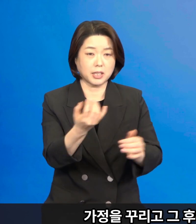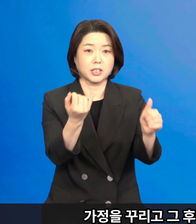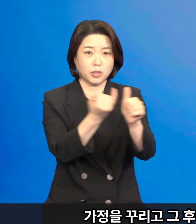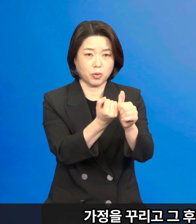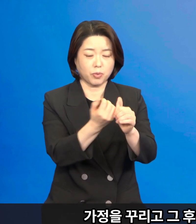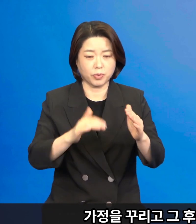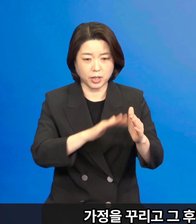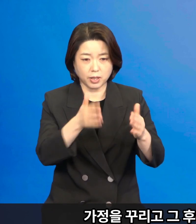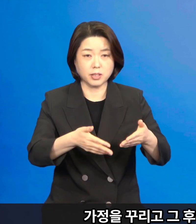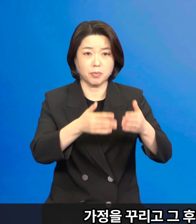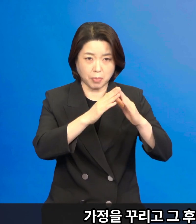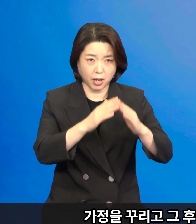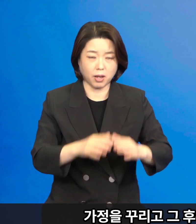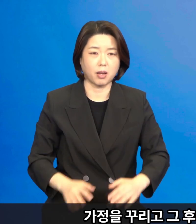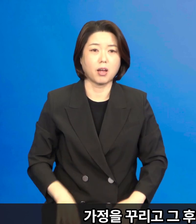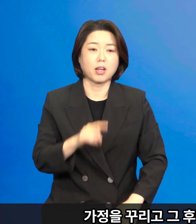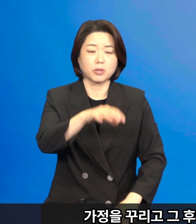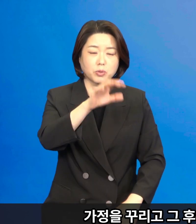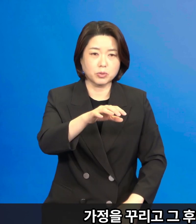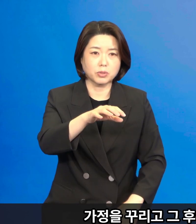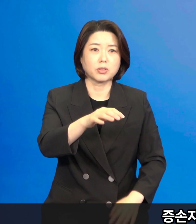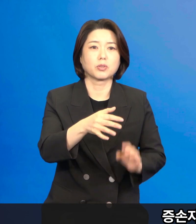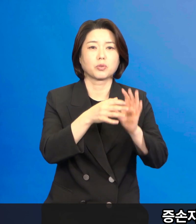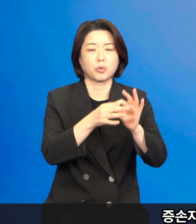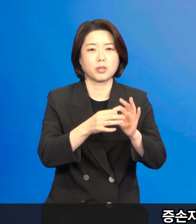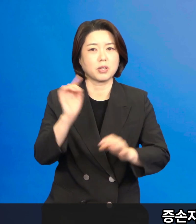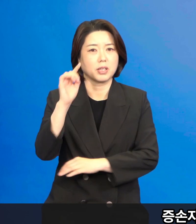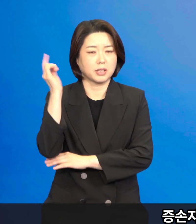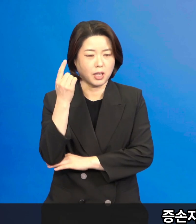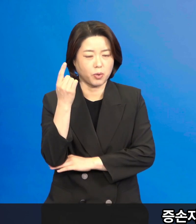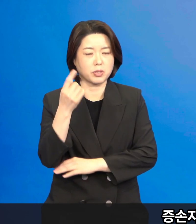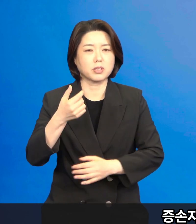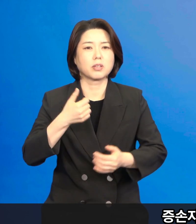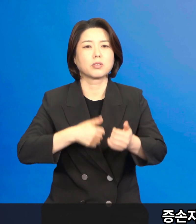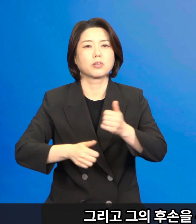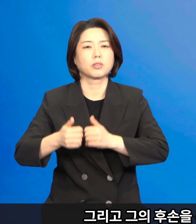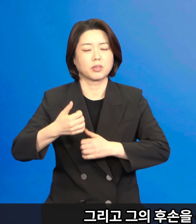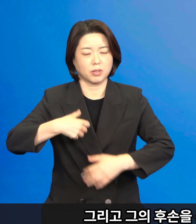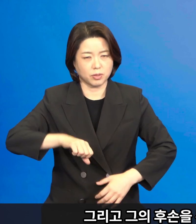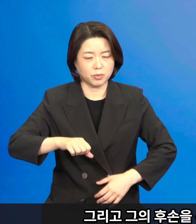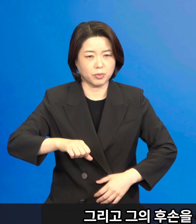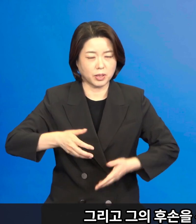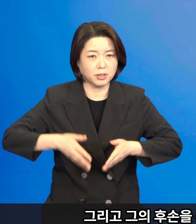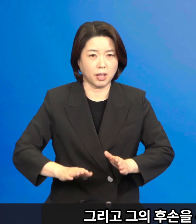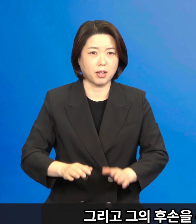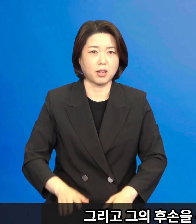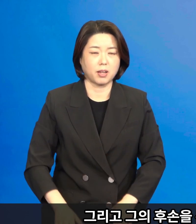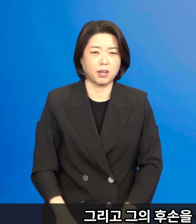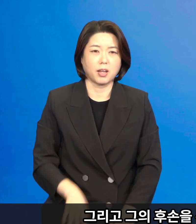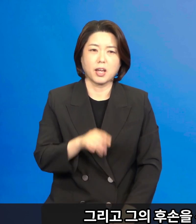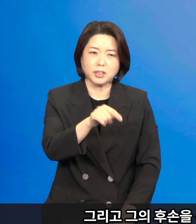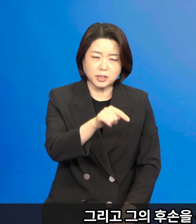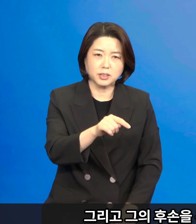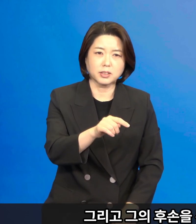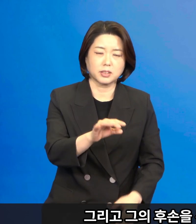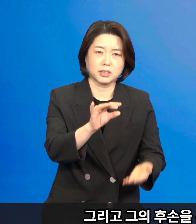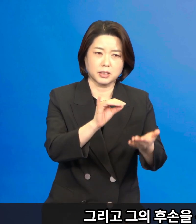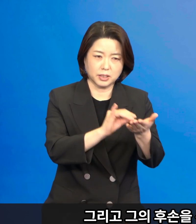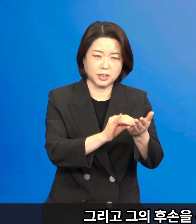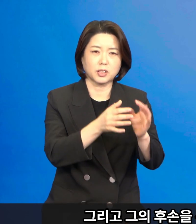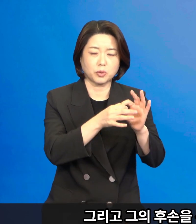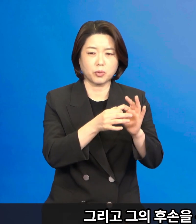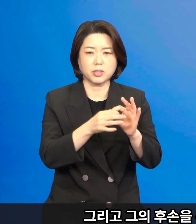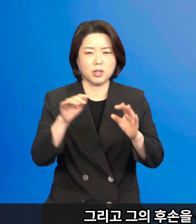꾸리고 그의 후손을 통하여 다윗이 태어나죠. 중손자 다윗이었습니다. 그리고 그의 후손을 통하여 예수님이 오시는